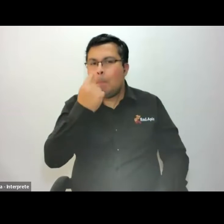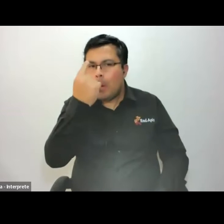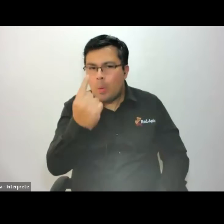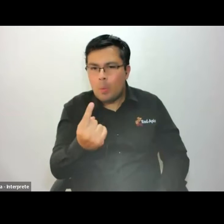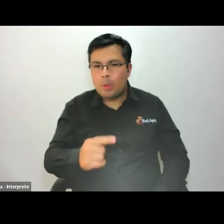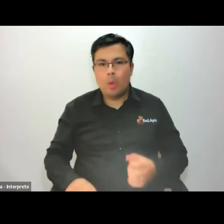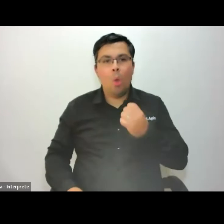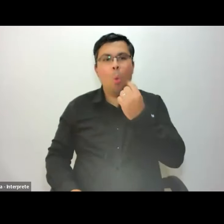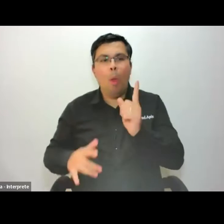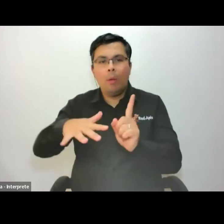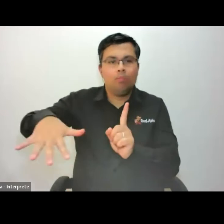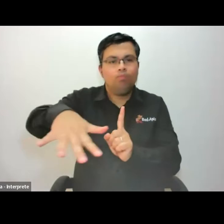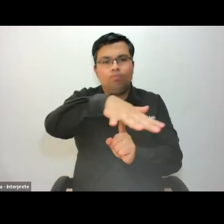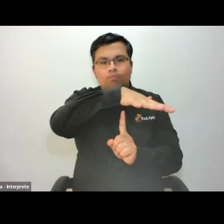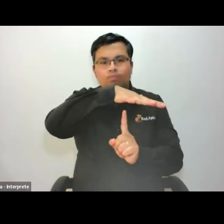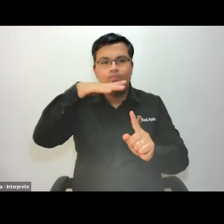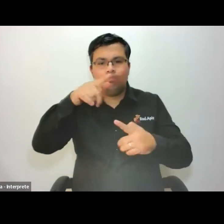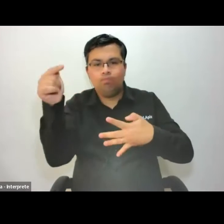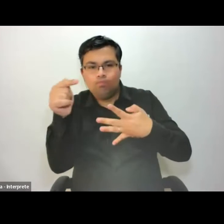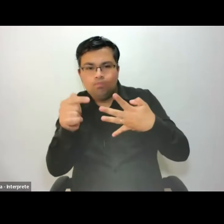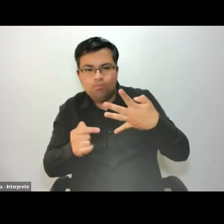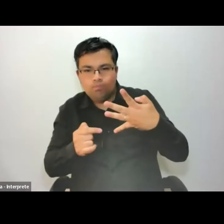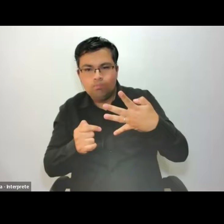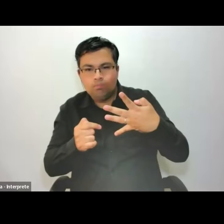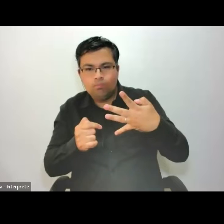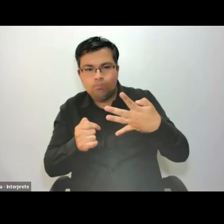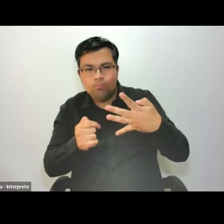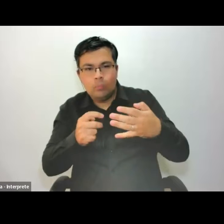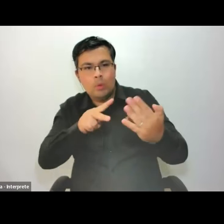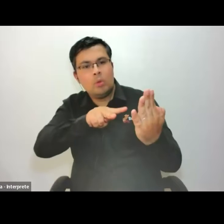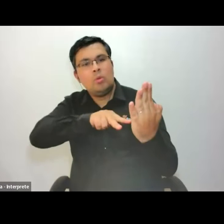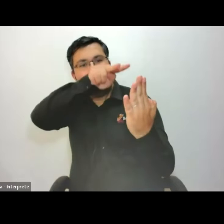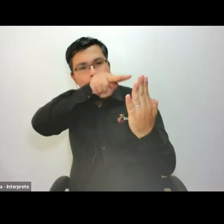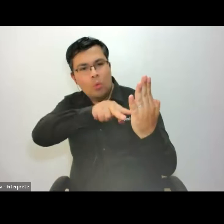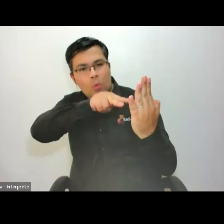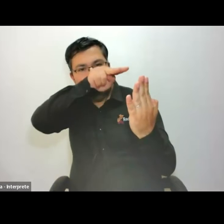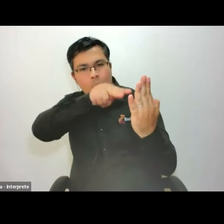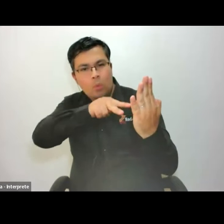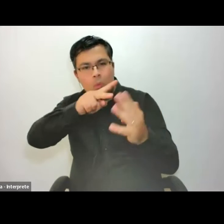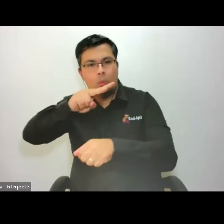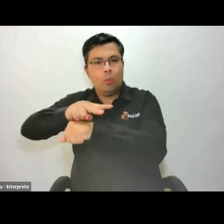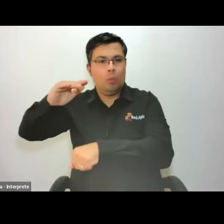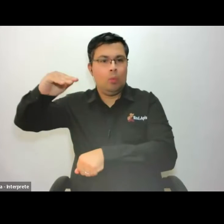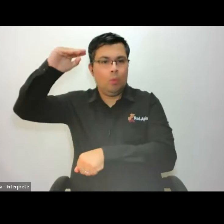son fiscalizables por parte de la Superintendencia de Educación Escolar en el marco de la Ley